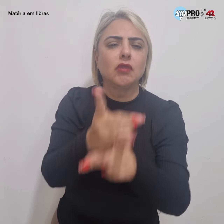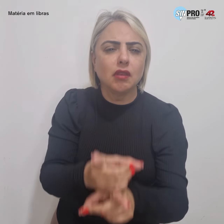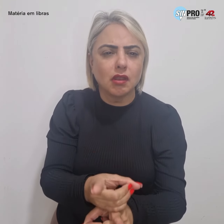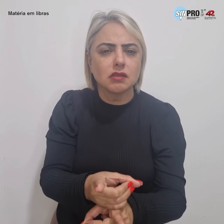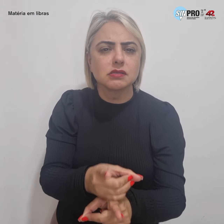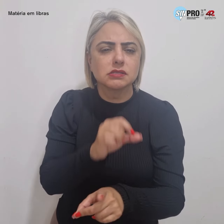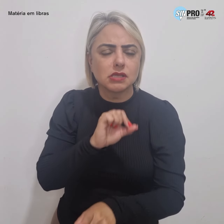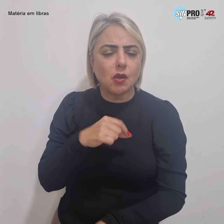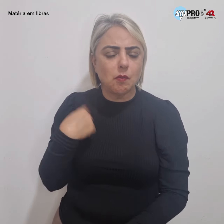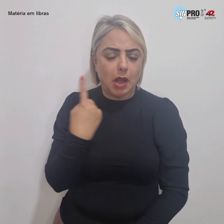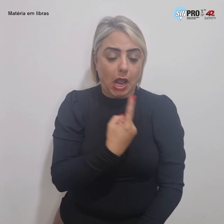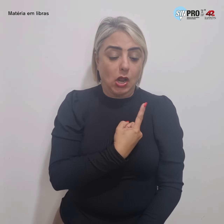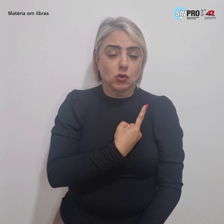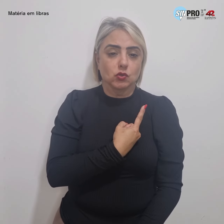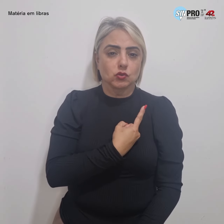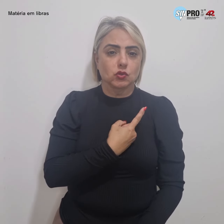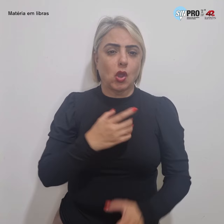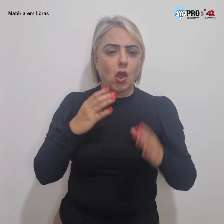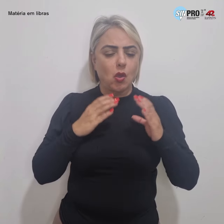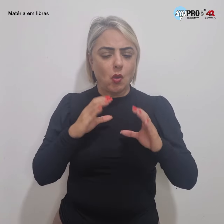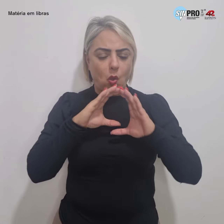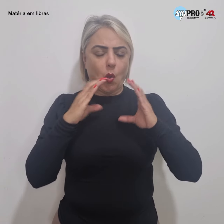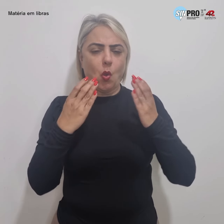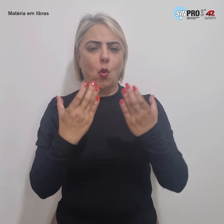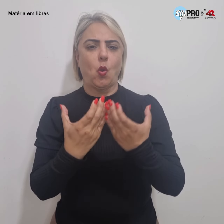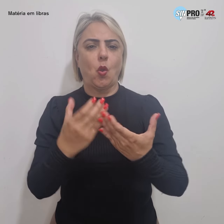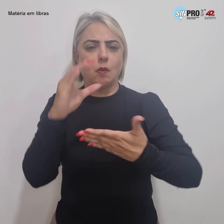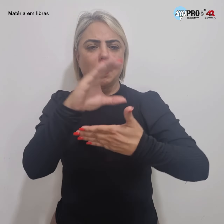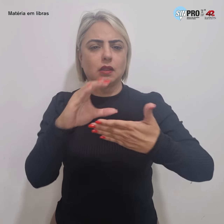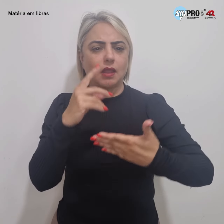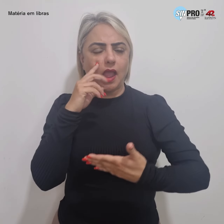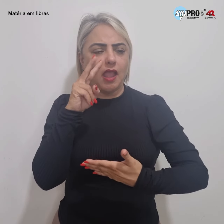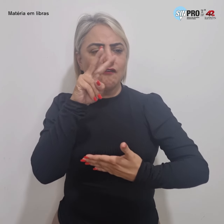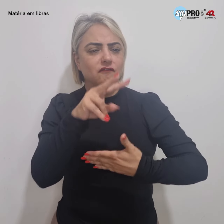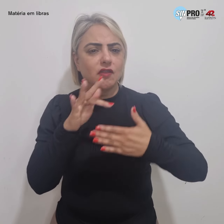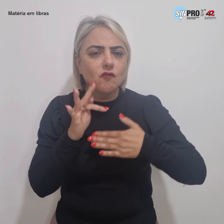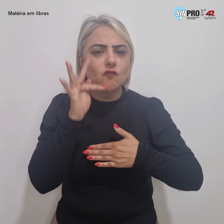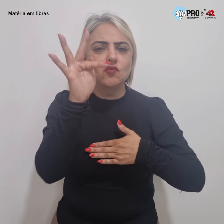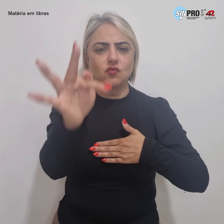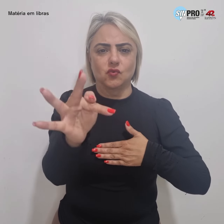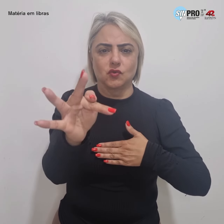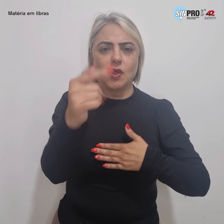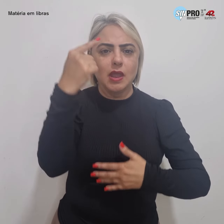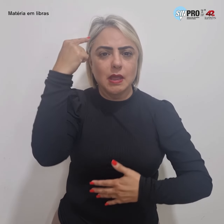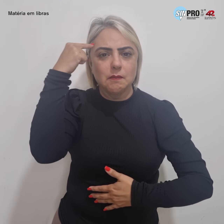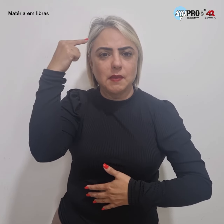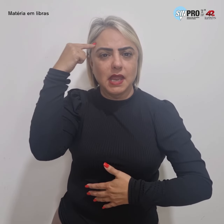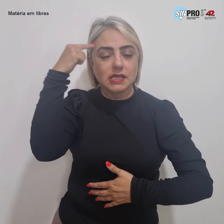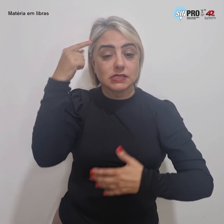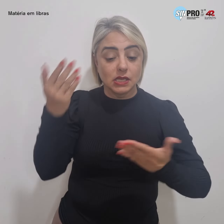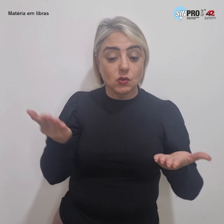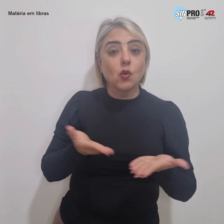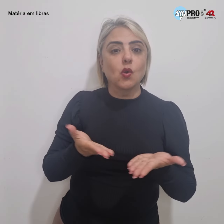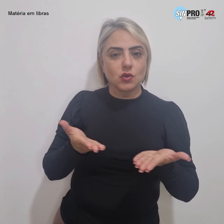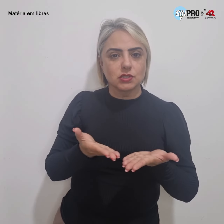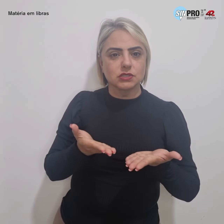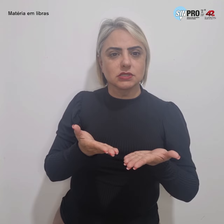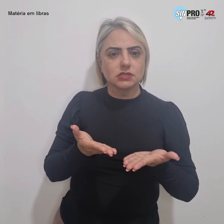para o nosso corpus social é o olhar para frente, pensando no presente, na melhoria